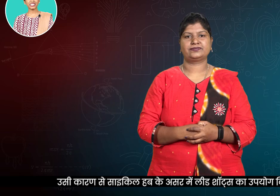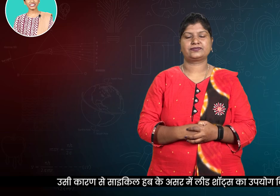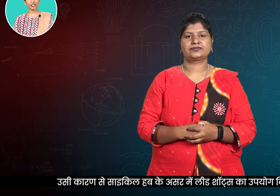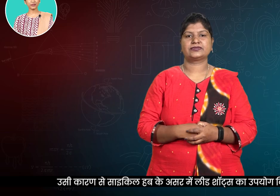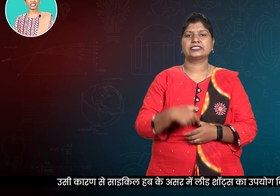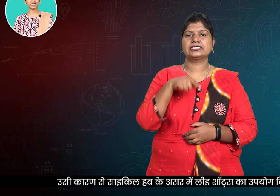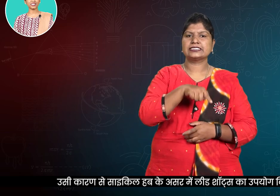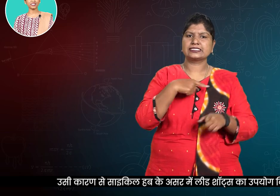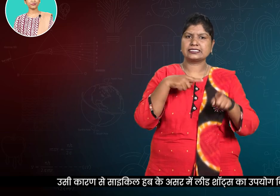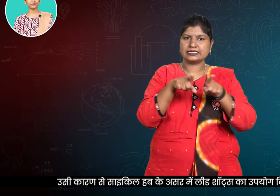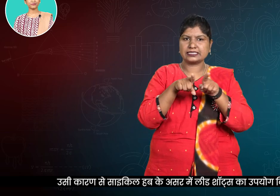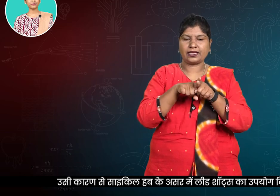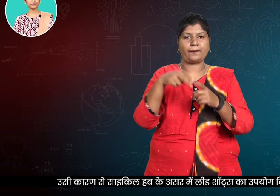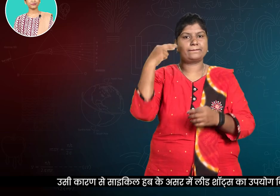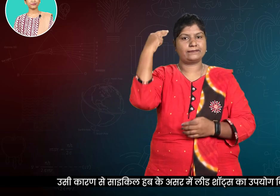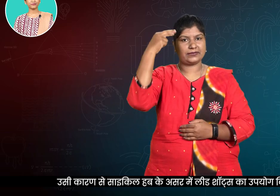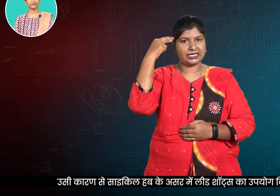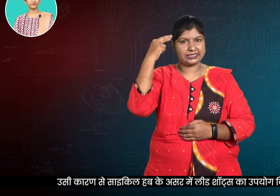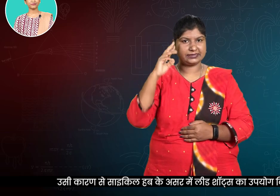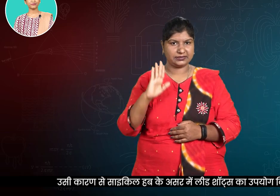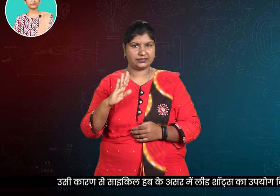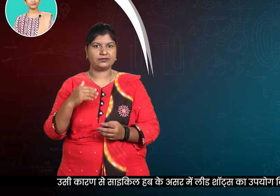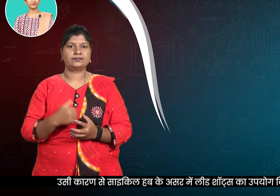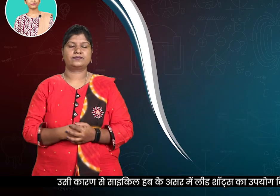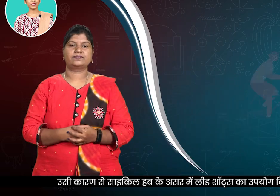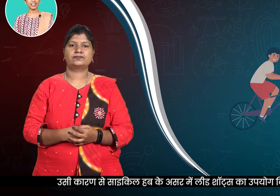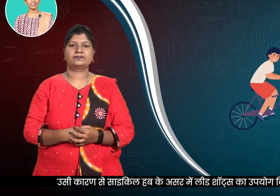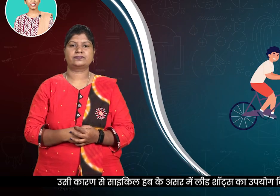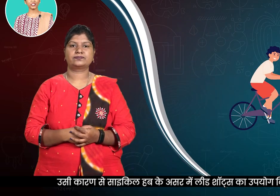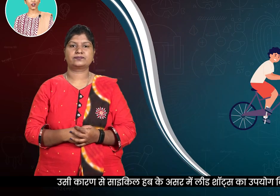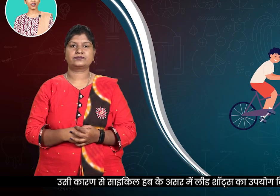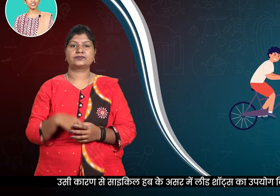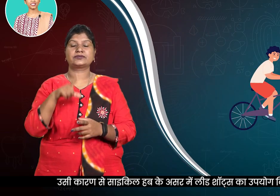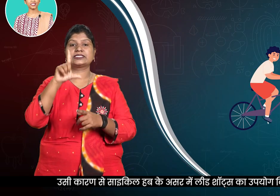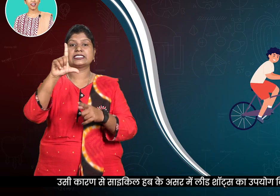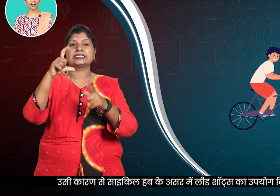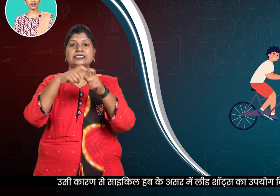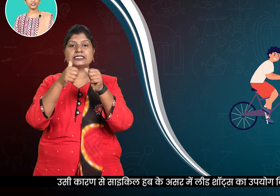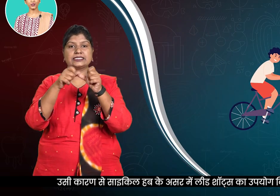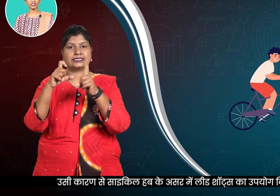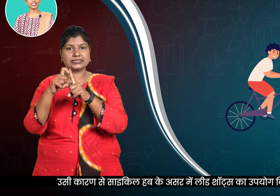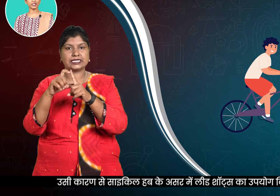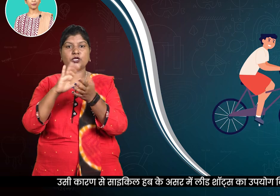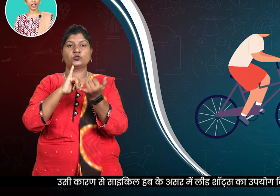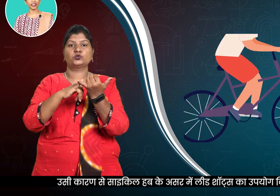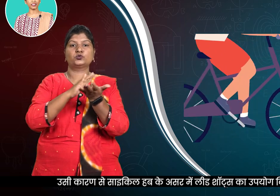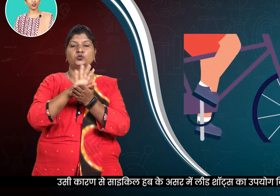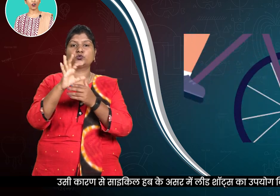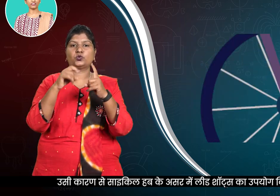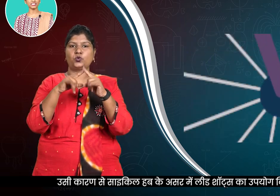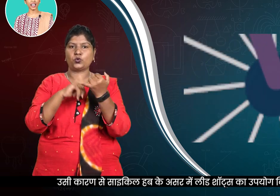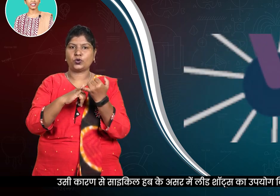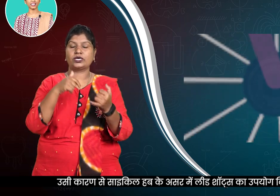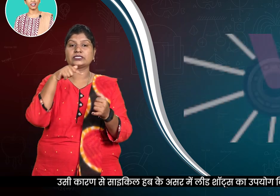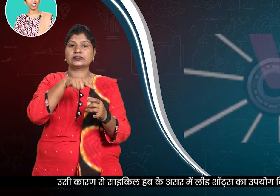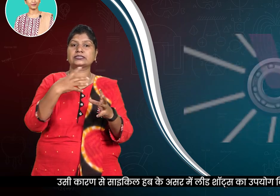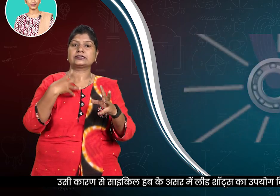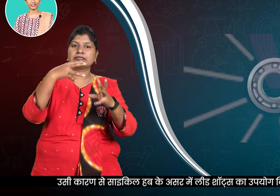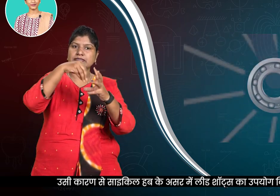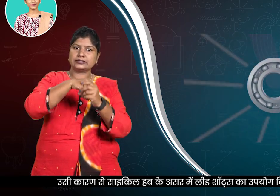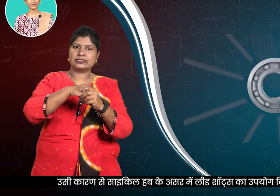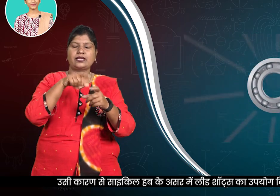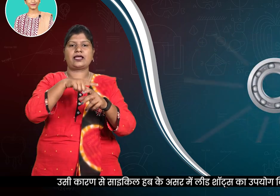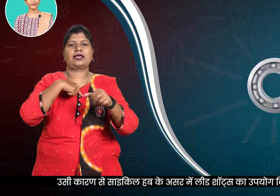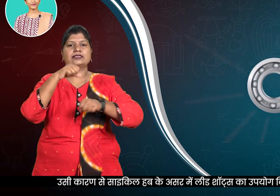उसी कारण से साइकल हब के असर में लीट शोट्स का उपयोग किया